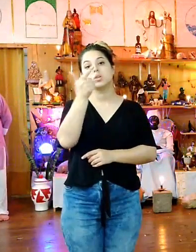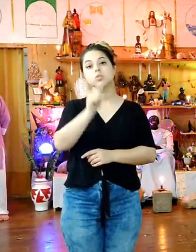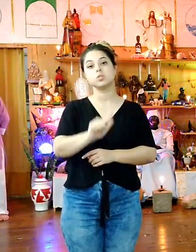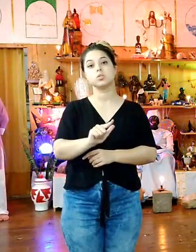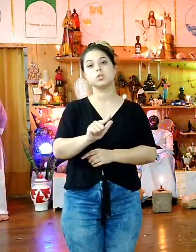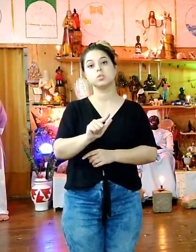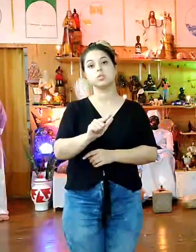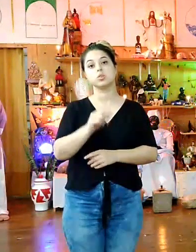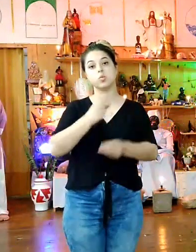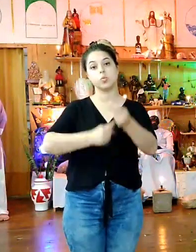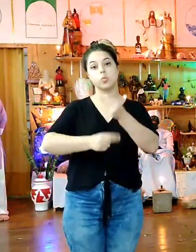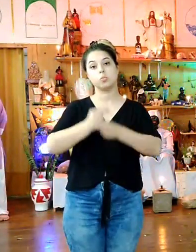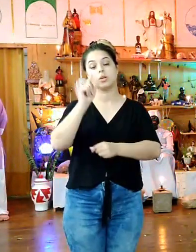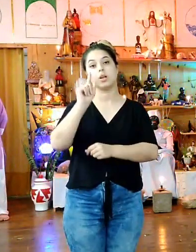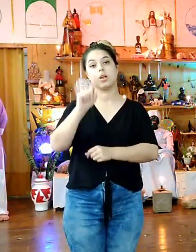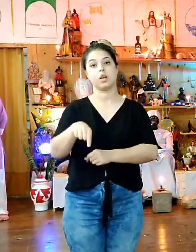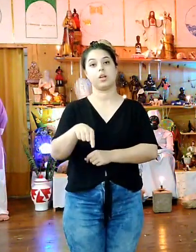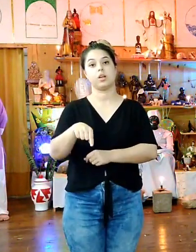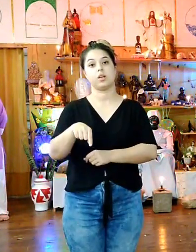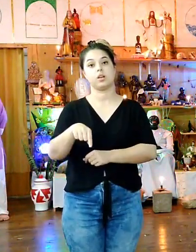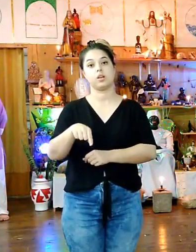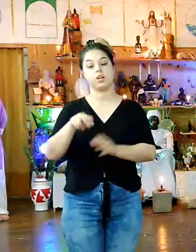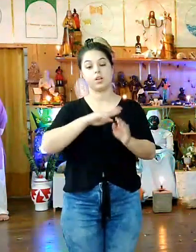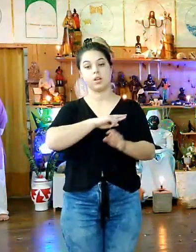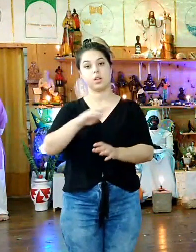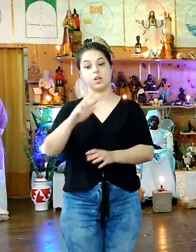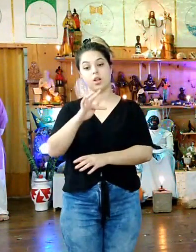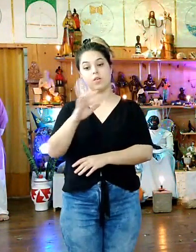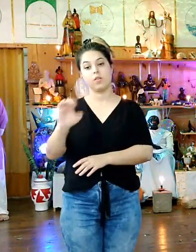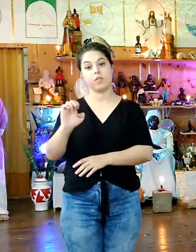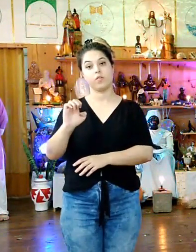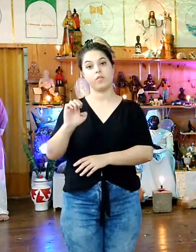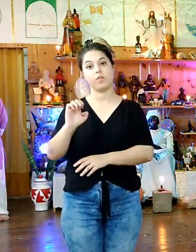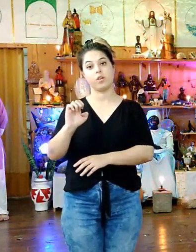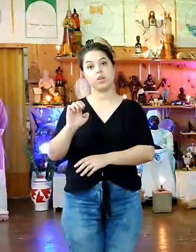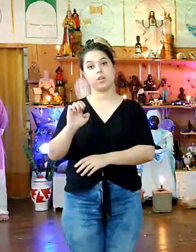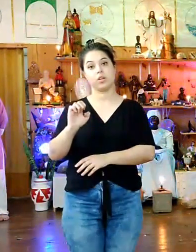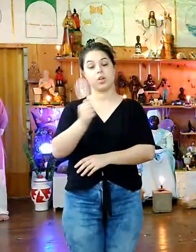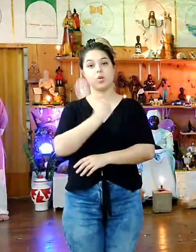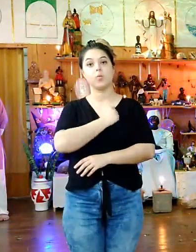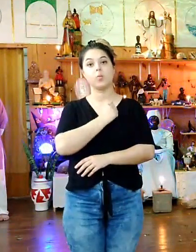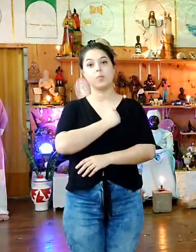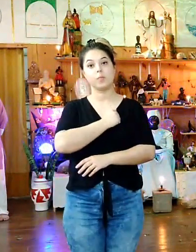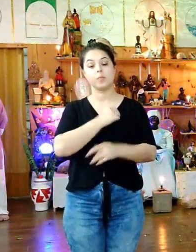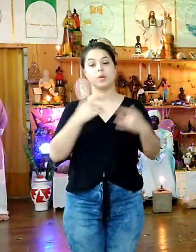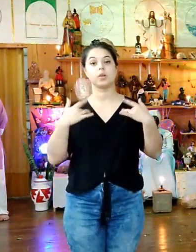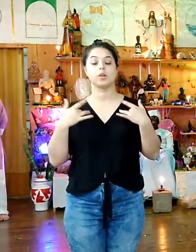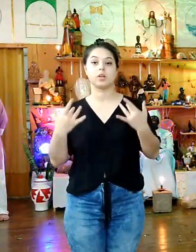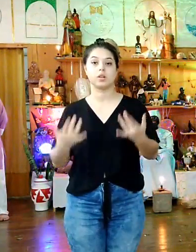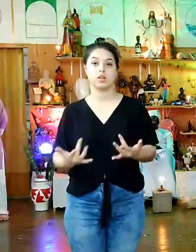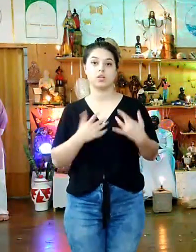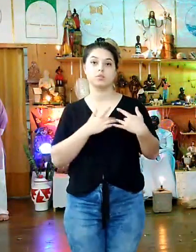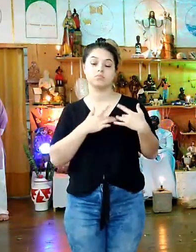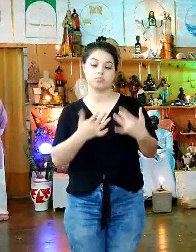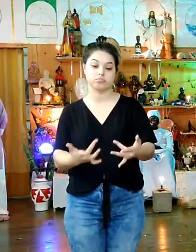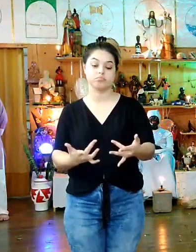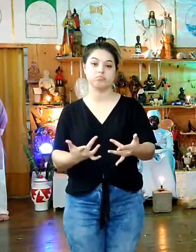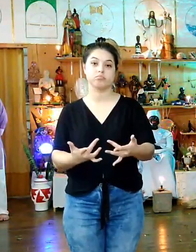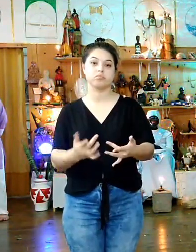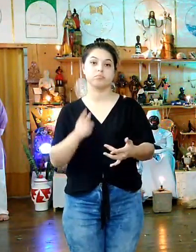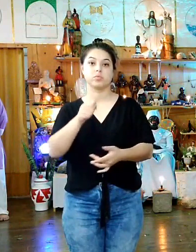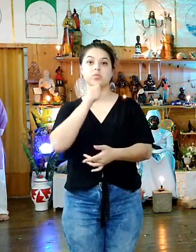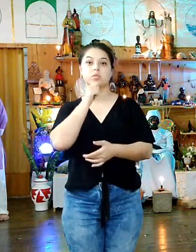repetido, Umbanda é uma religião de fé, humildade e caridade,